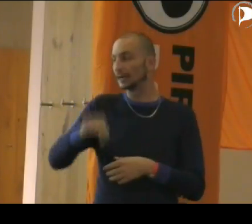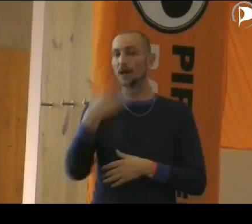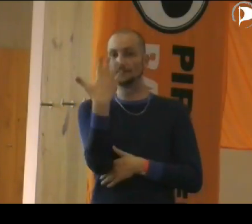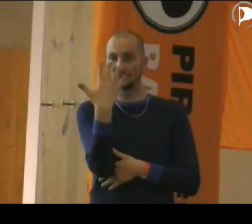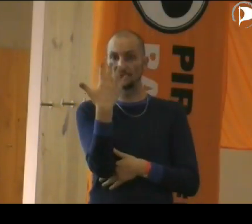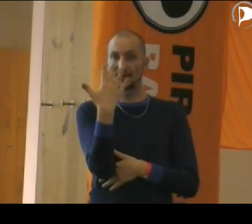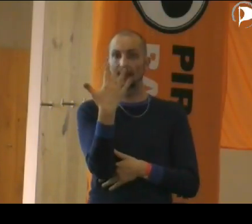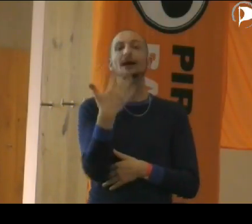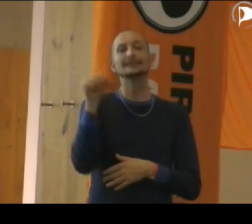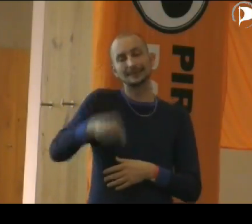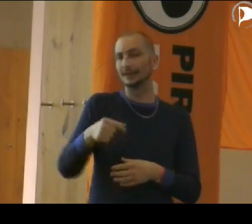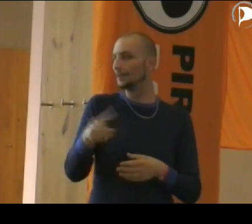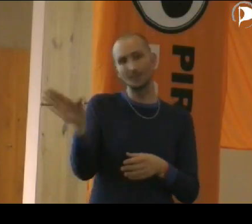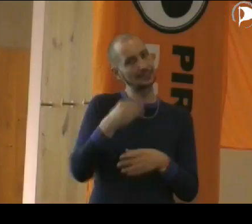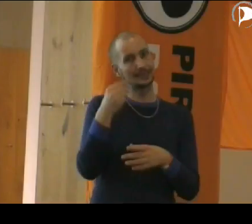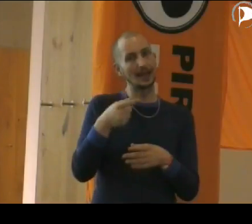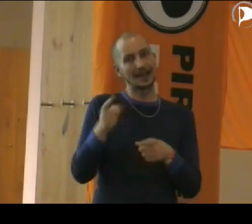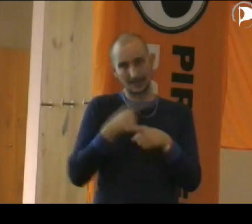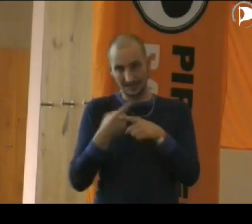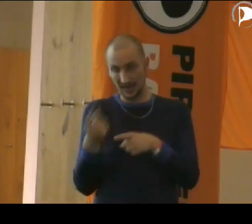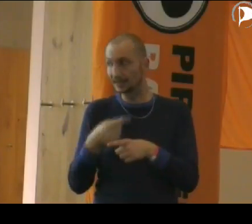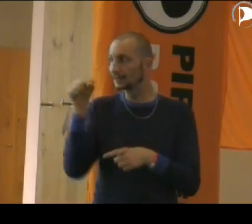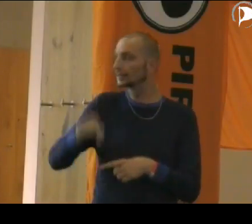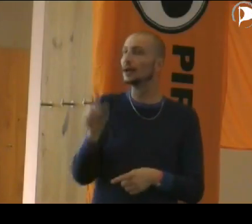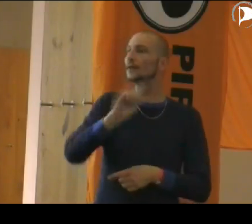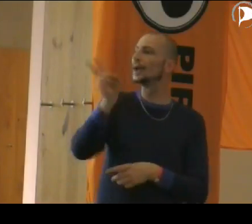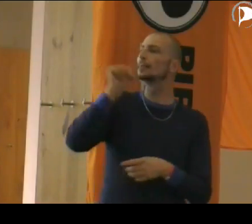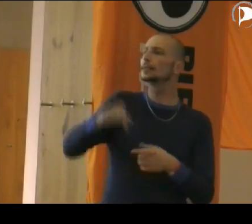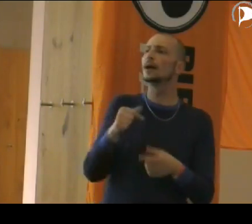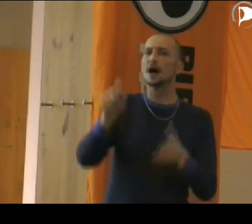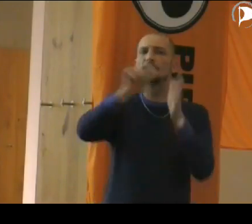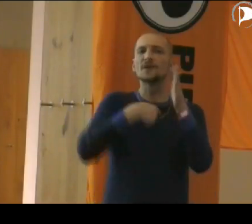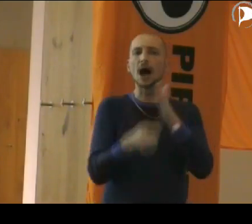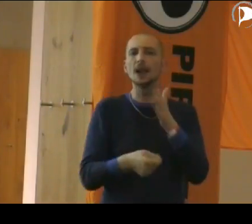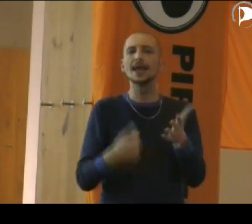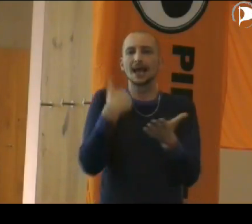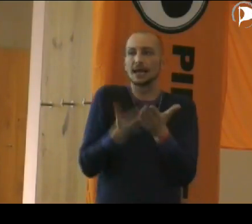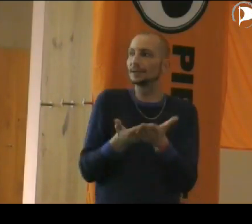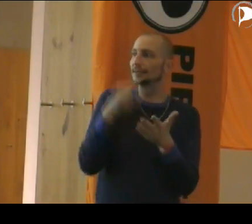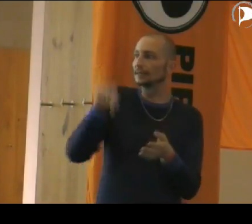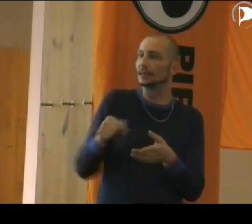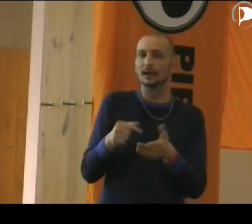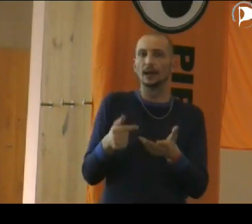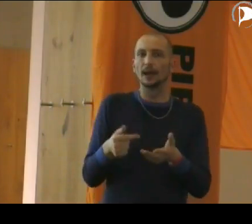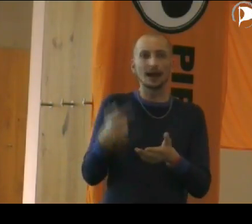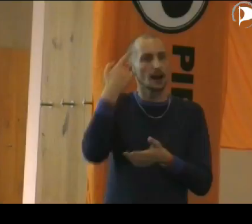beanstandet irgendjemand diese wahl zweifel klingt wie man den wagen gibt es nicht